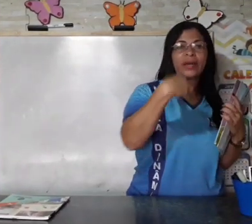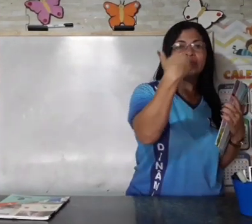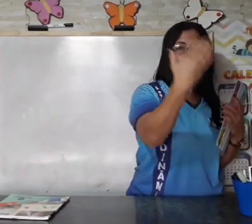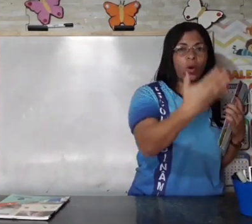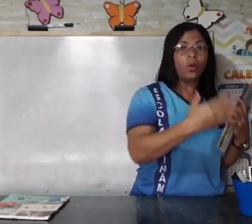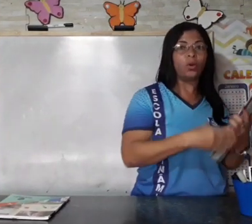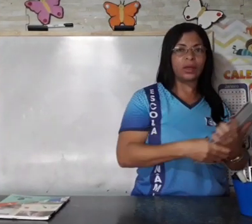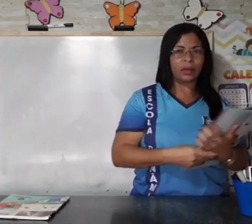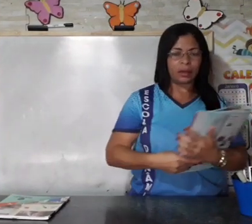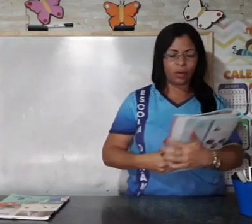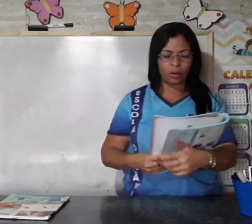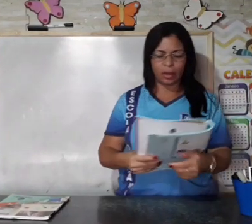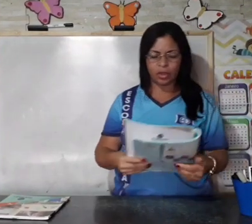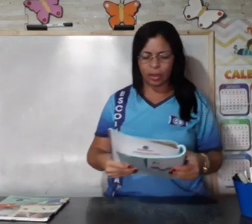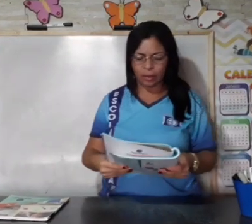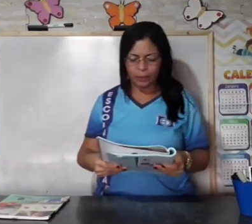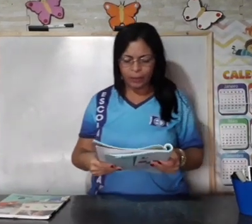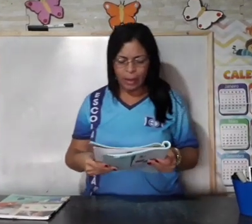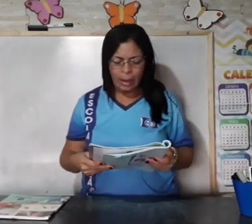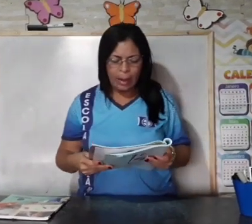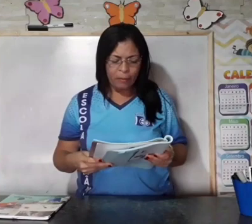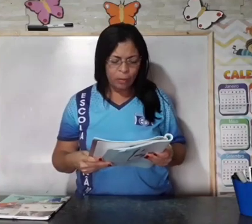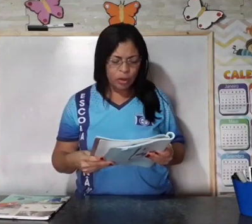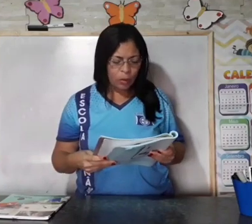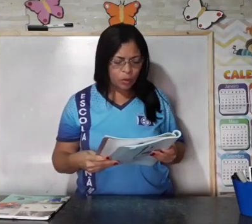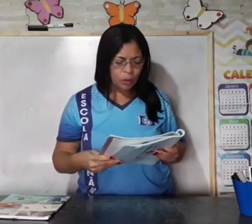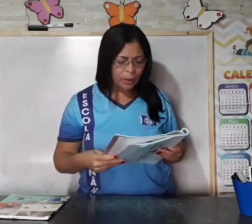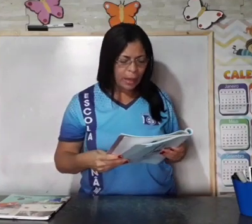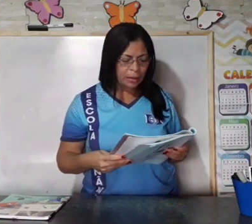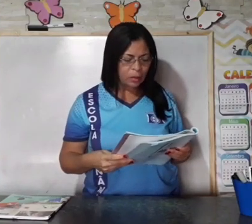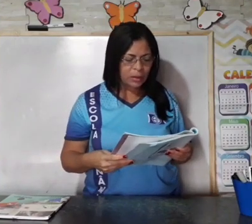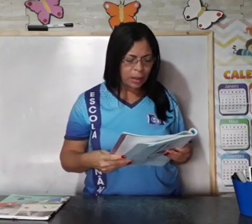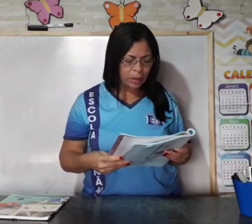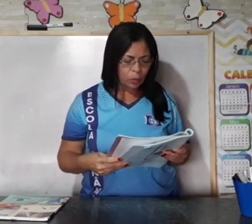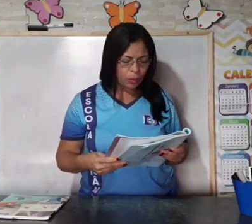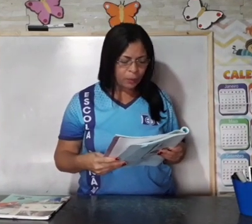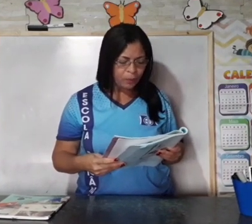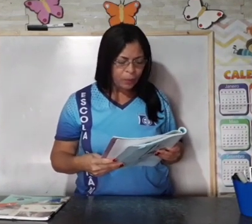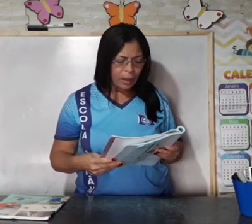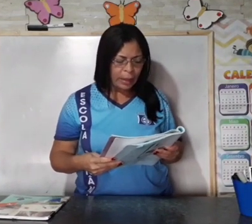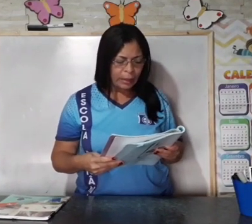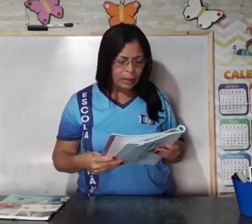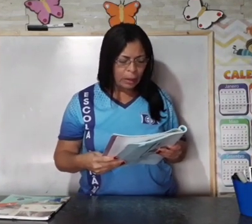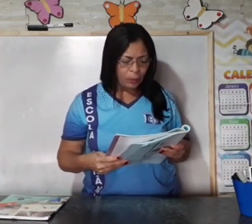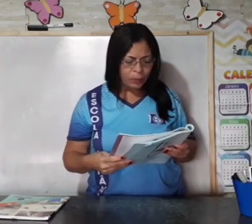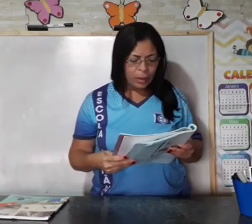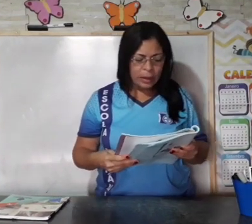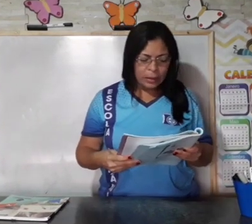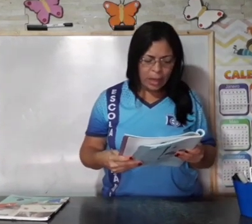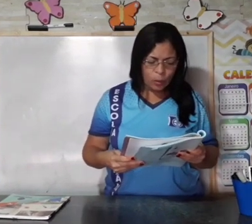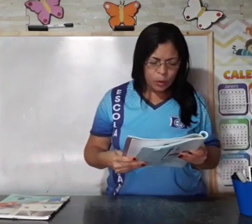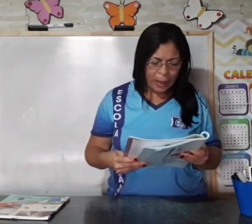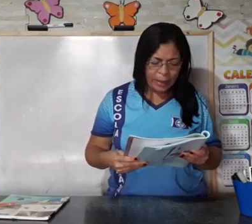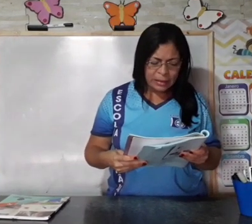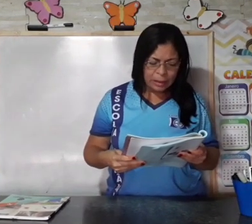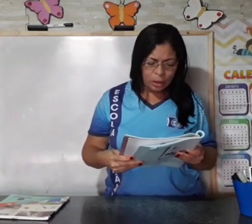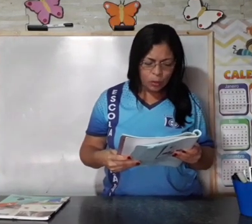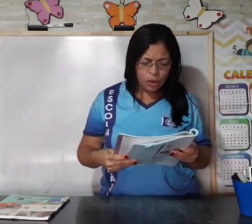parecer com outra. Ok, gente? Vamos dar continuidade à nossa leitura. Então... tem os parecidos